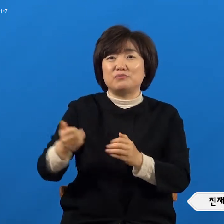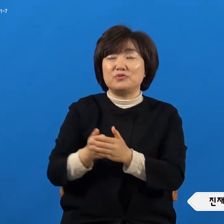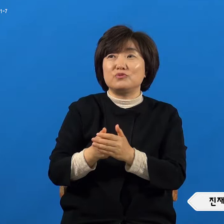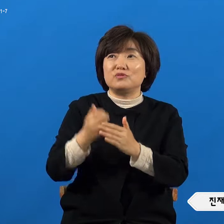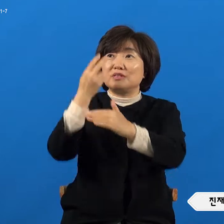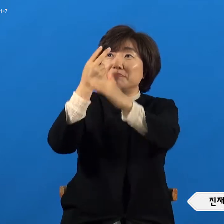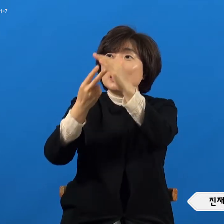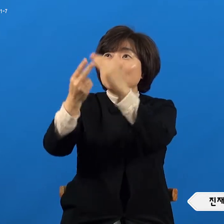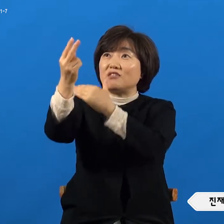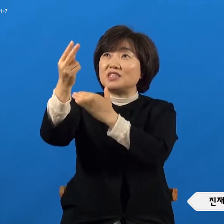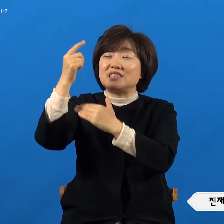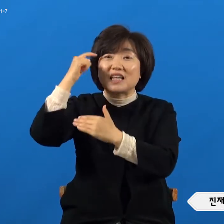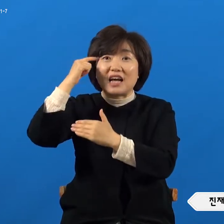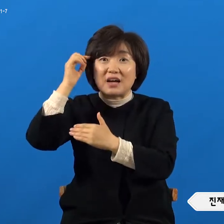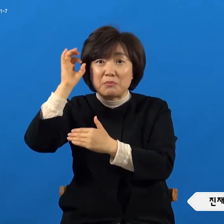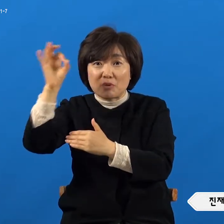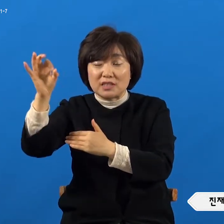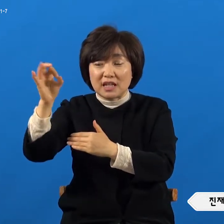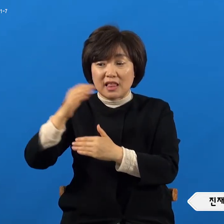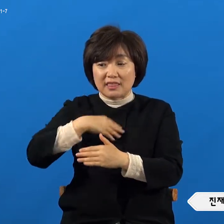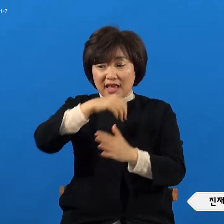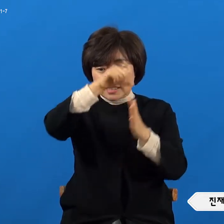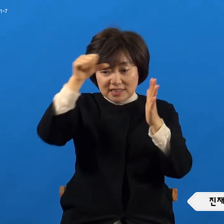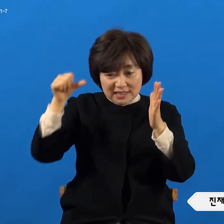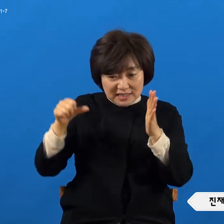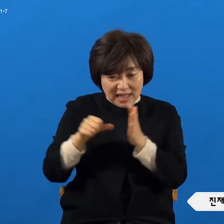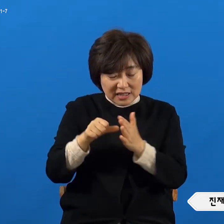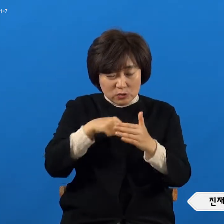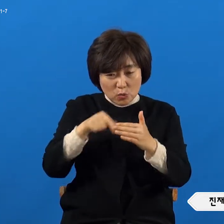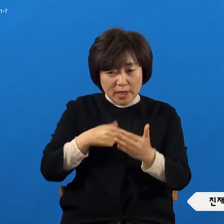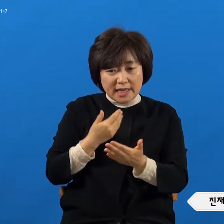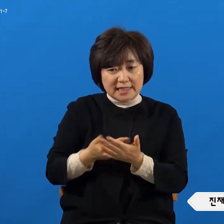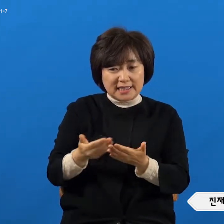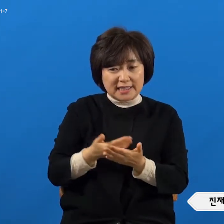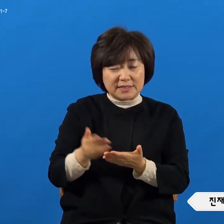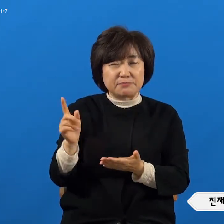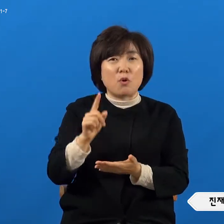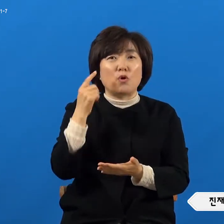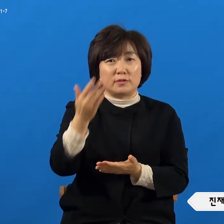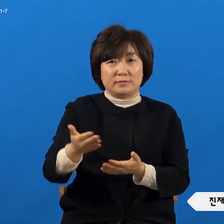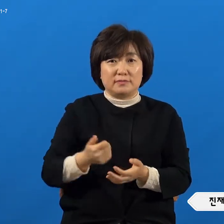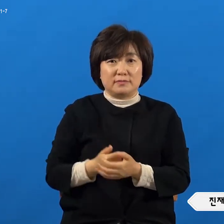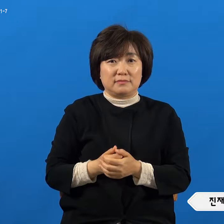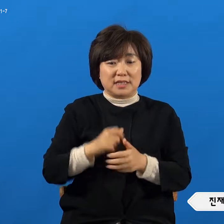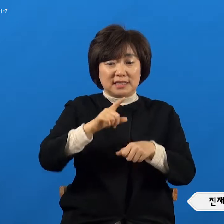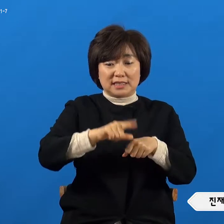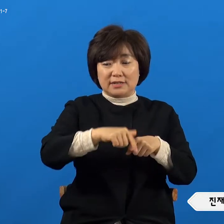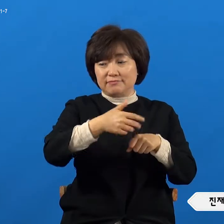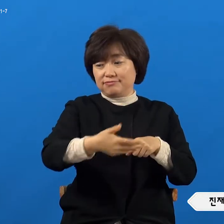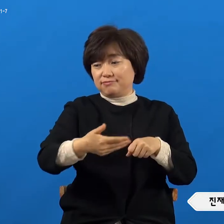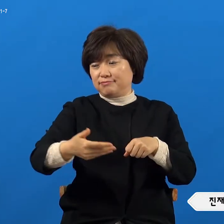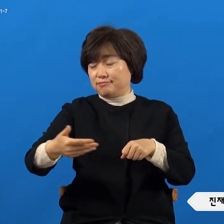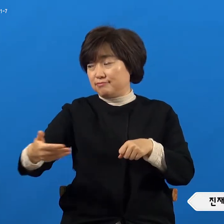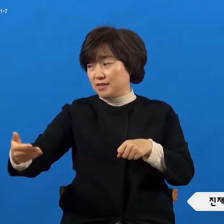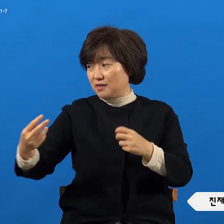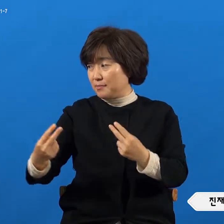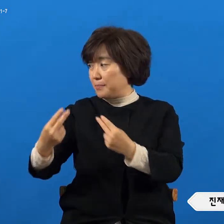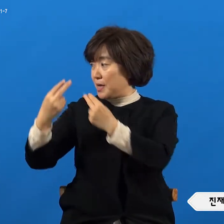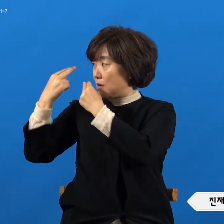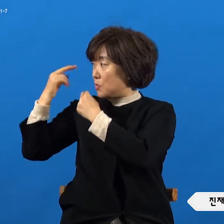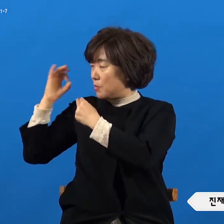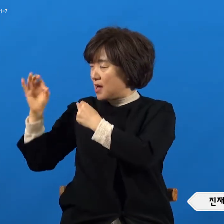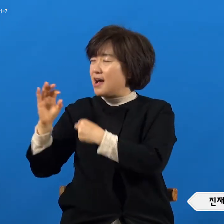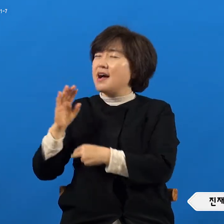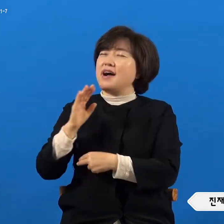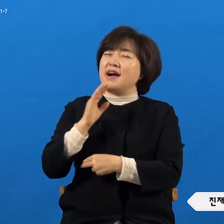우리의 인생을 향해 내 마음에 그려지는 그림이 과연 무엇입니까? 시간이 지난 후에 뒤를 바라보면서 그래